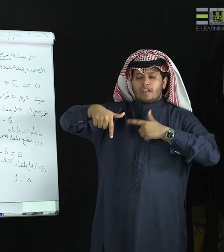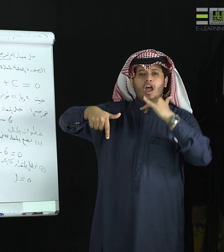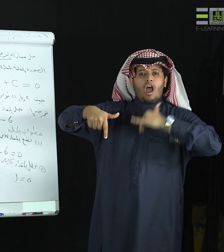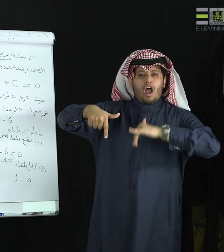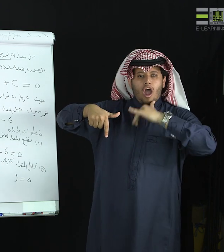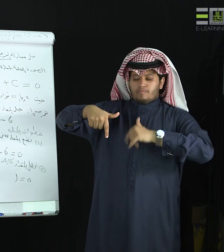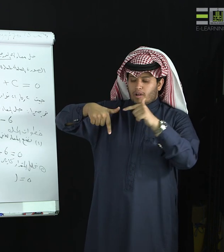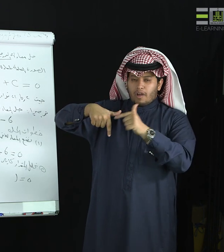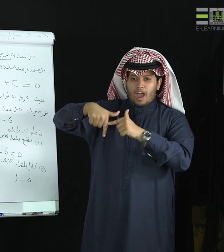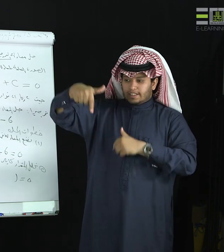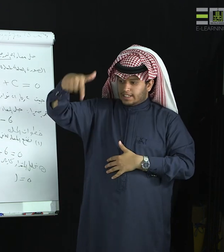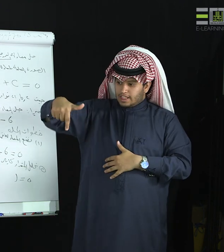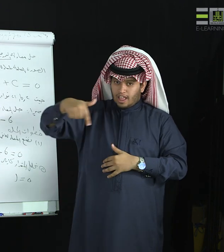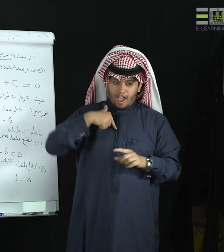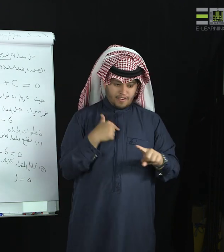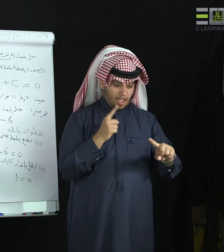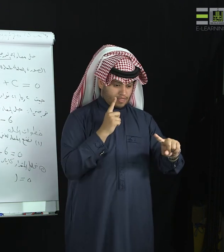عددين حاصل ضربهم ستة،